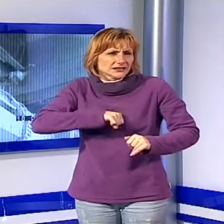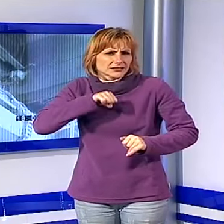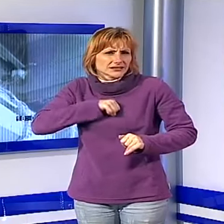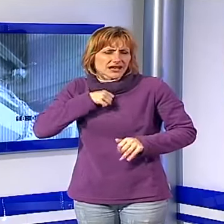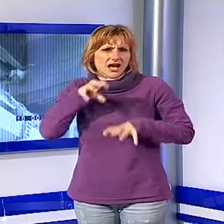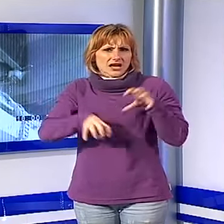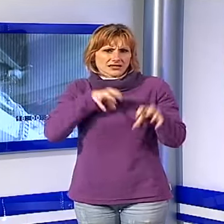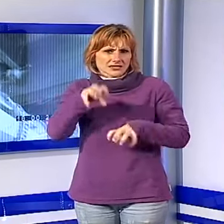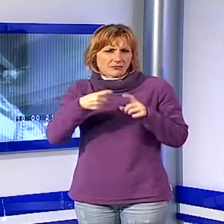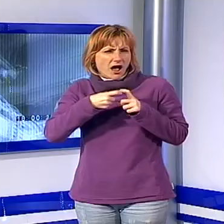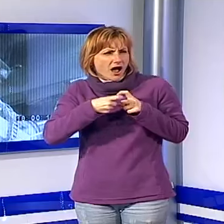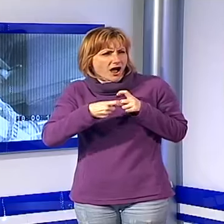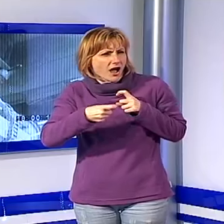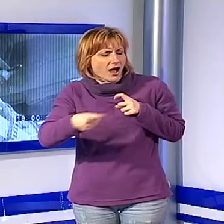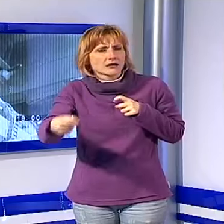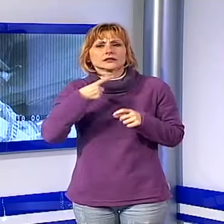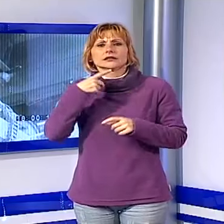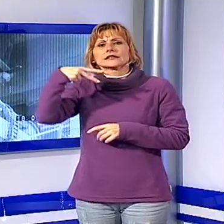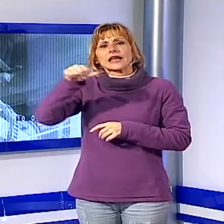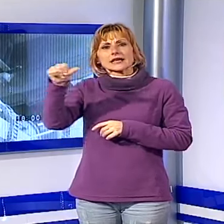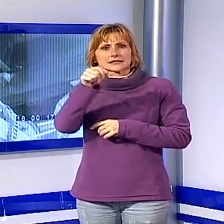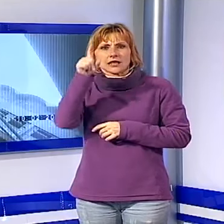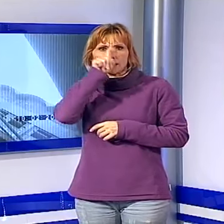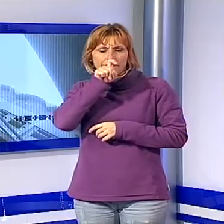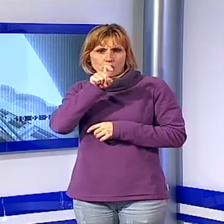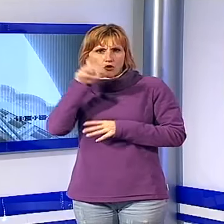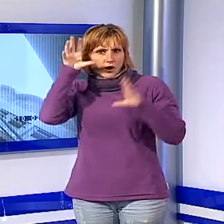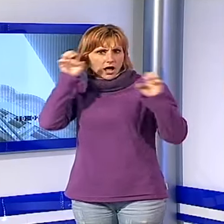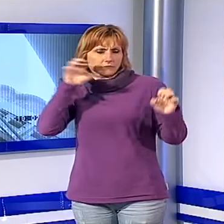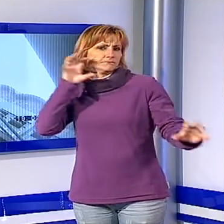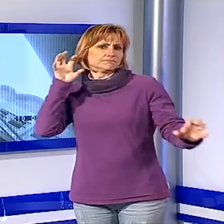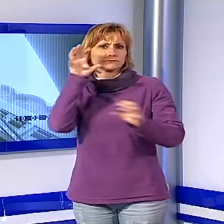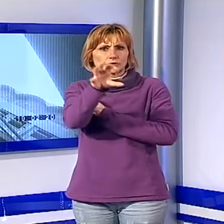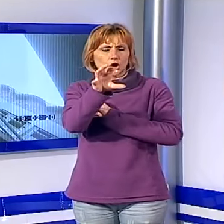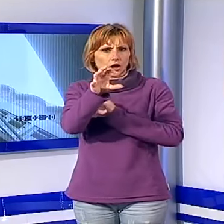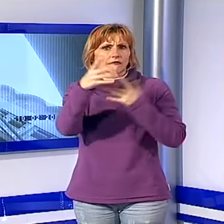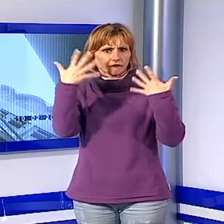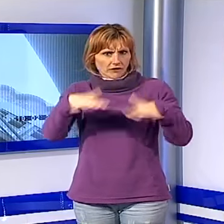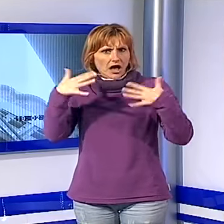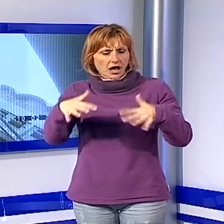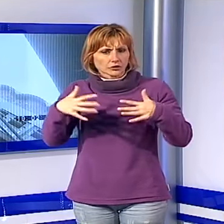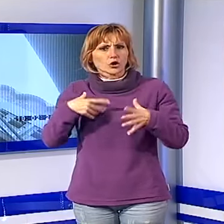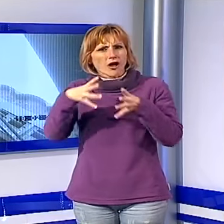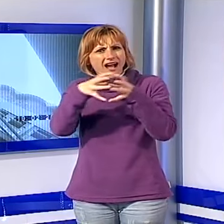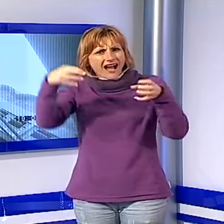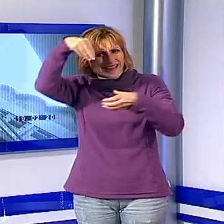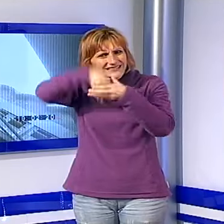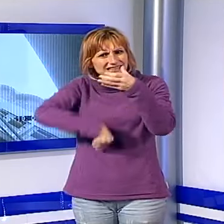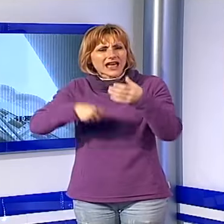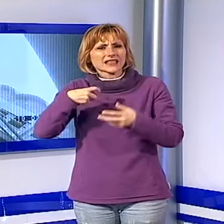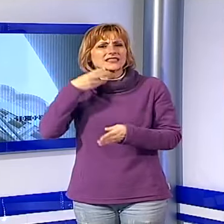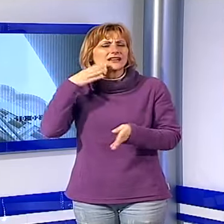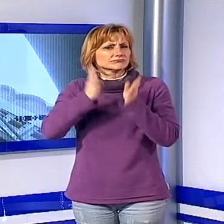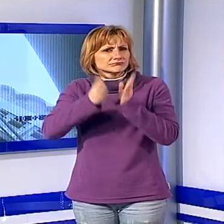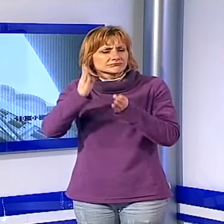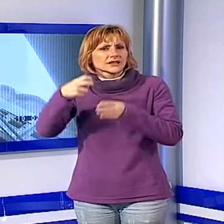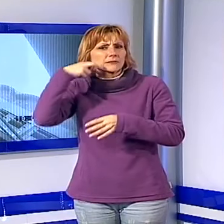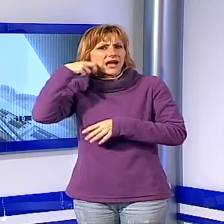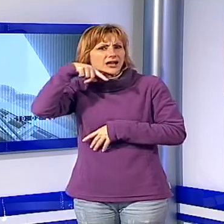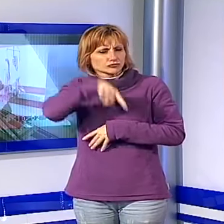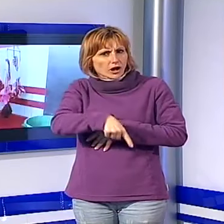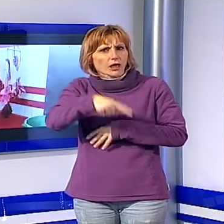questa la dura accusa con cui i carabinieri del NAS di Livorno hanno denunciato otto persone di un'azienda che macella bovini Lucchesia dopo